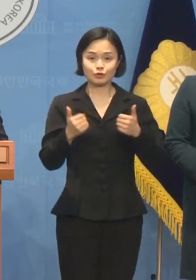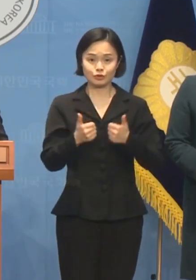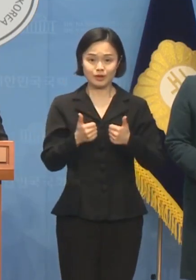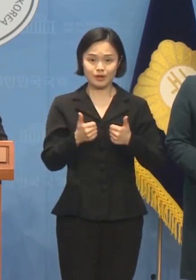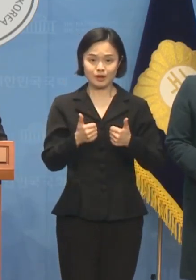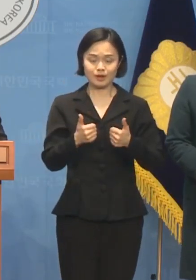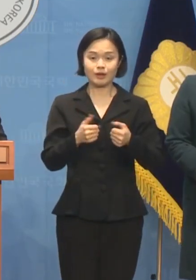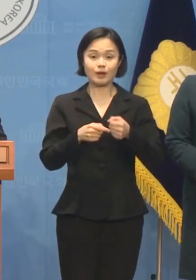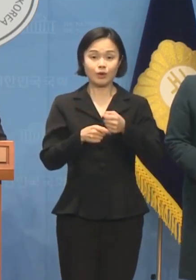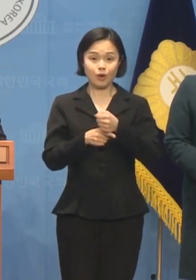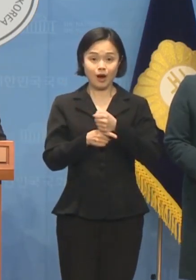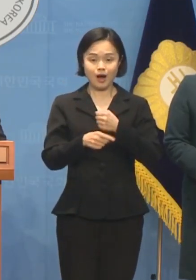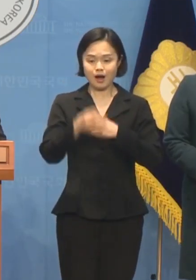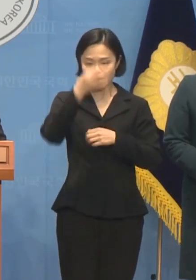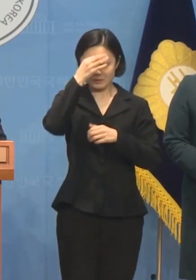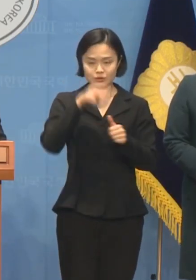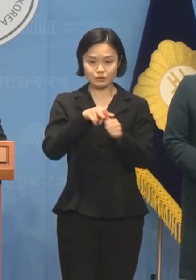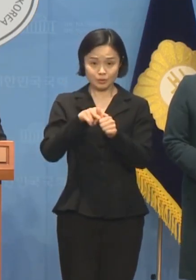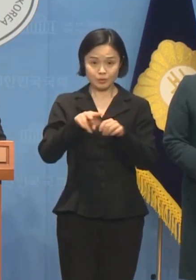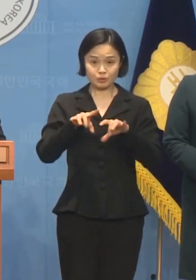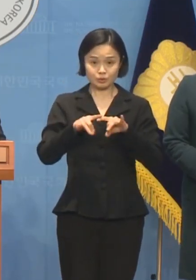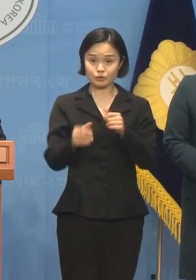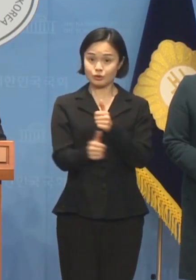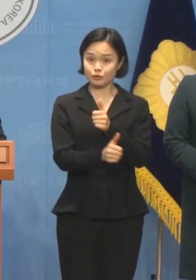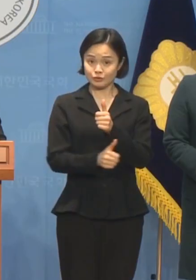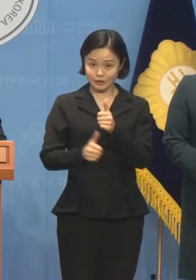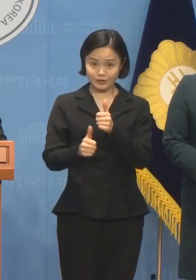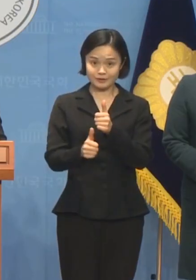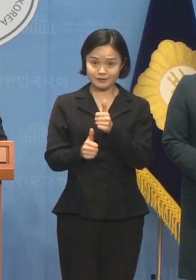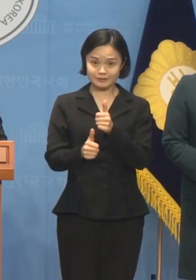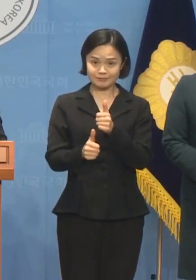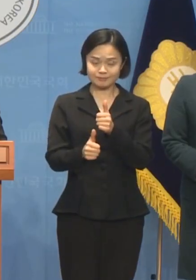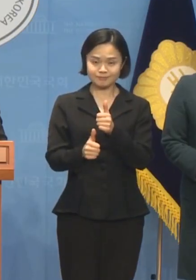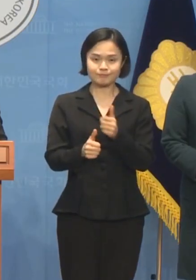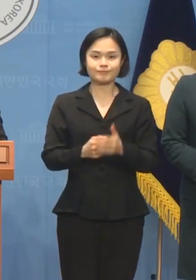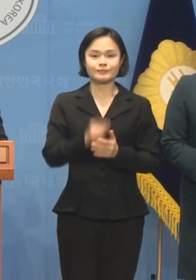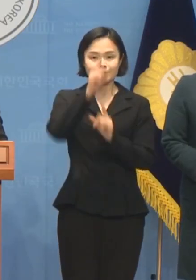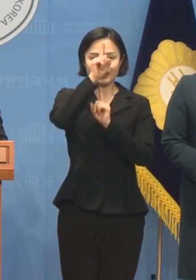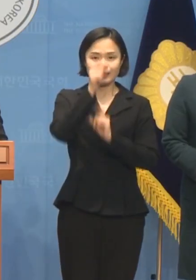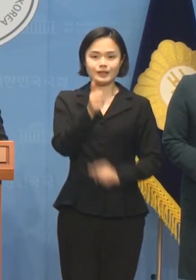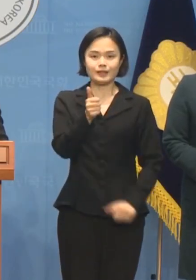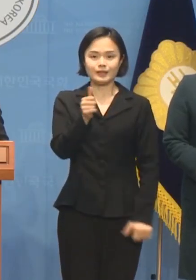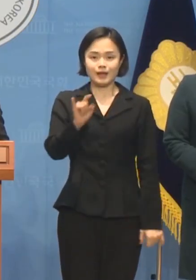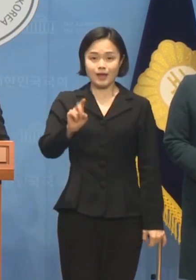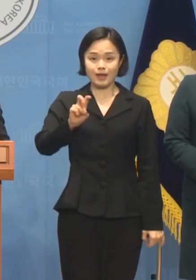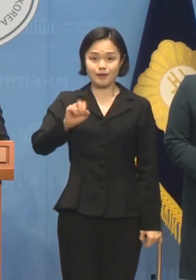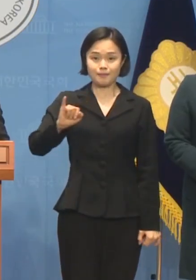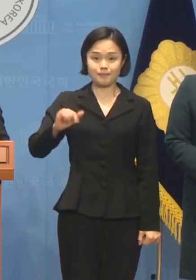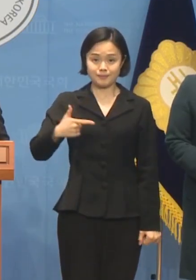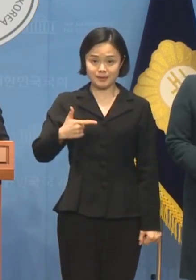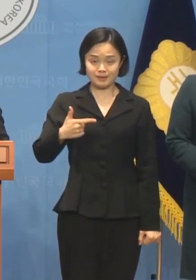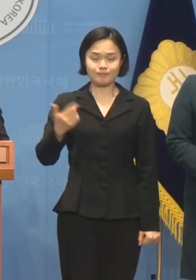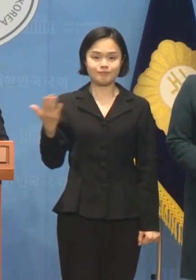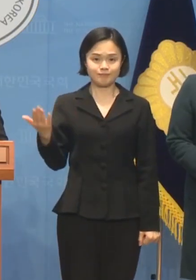있는 조국혁신당 정책위 수석부의장 이혜민 의원 오셨습니다.